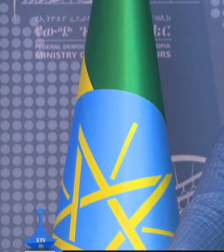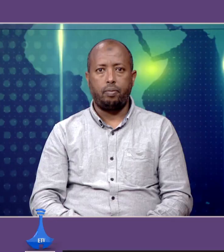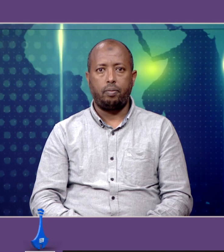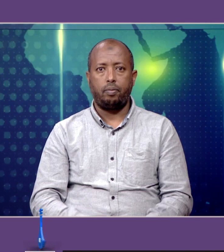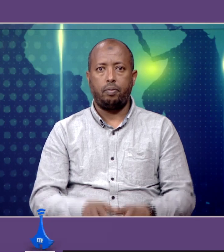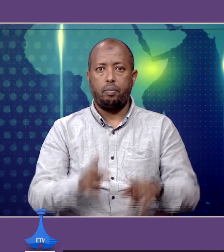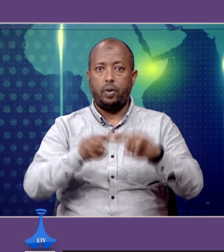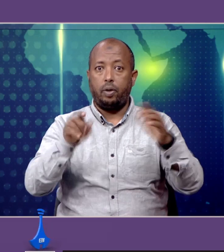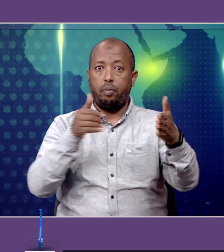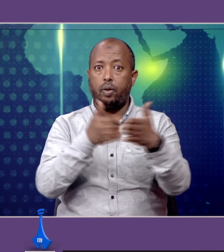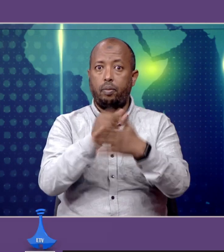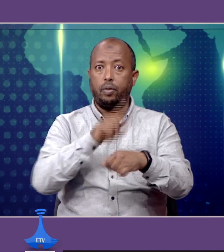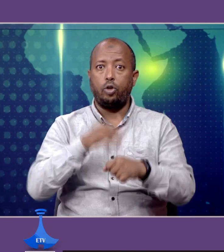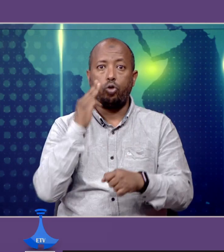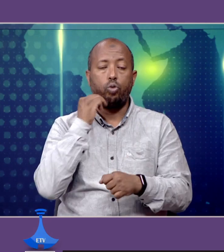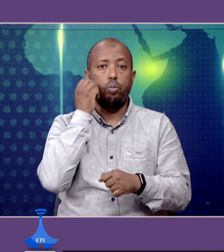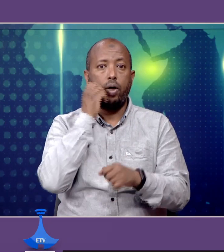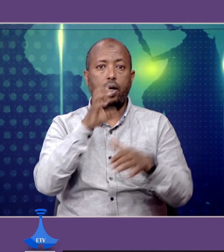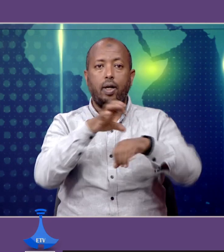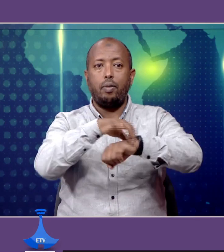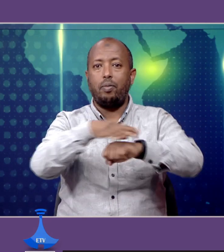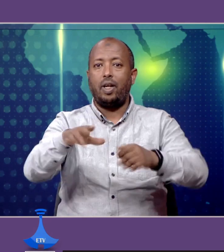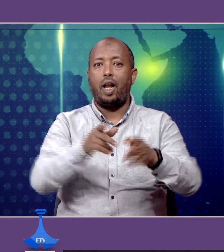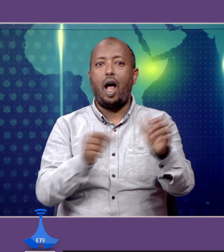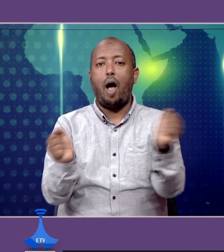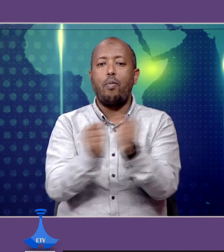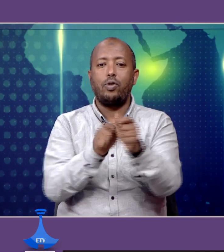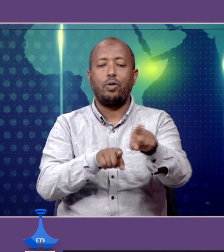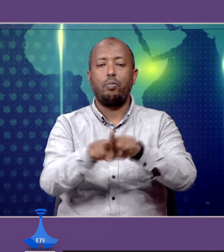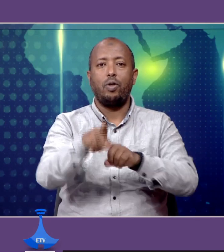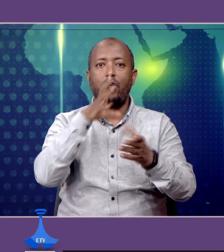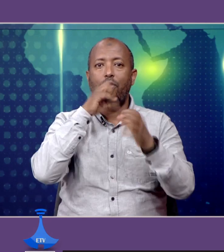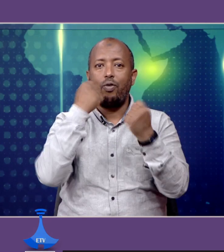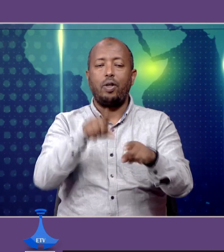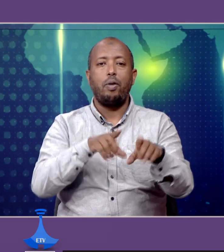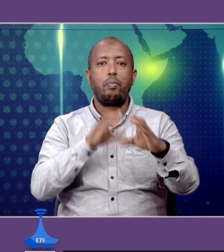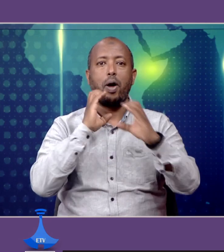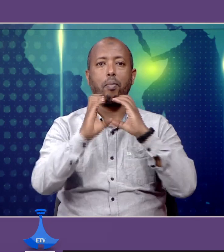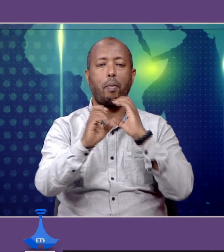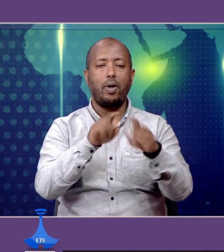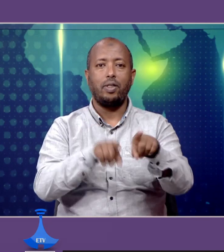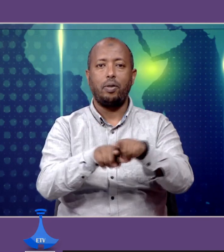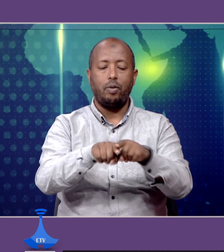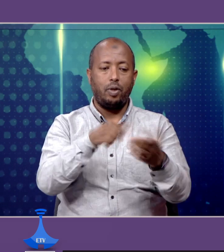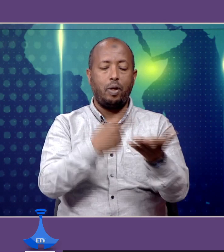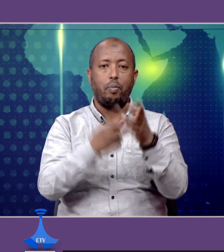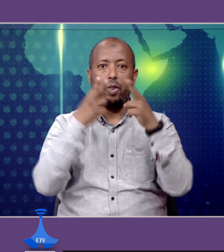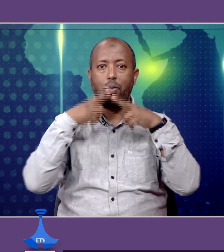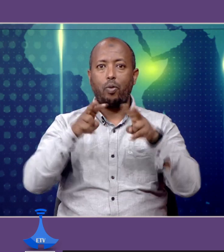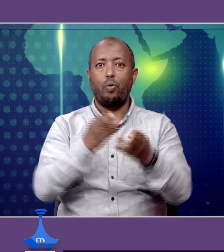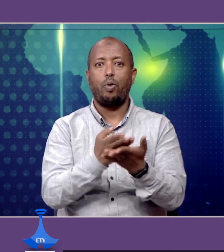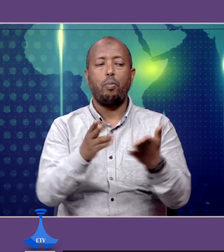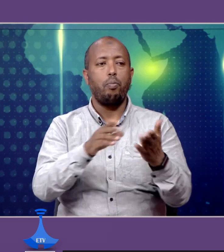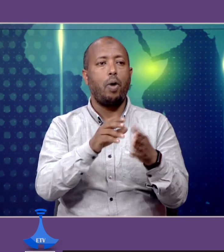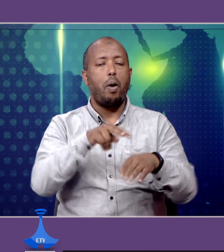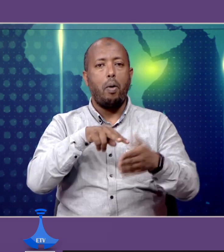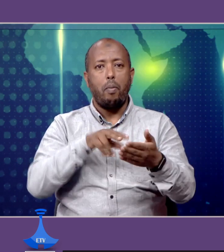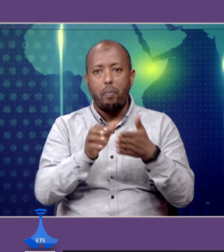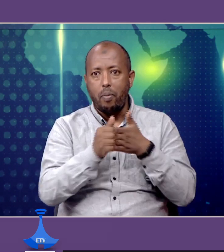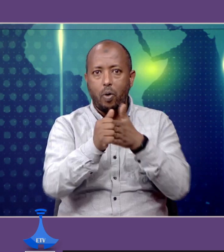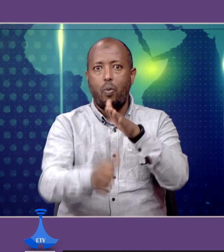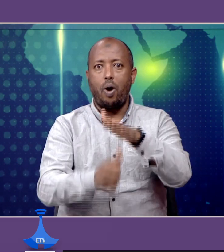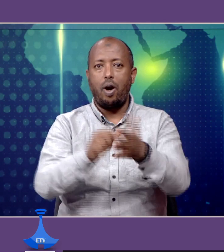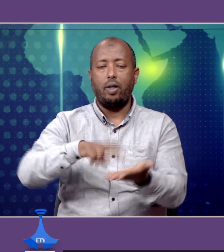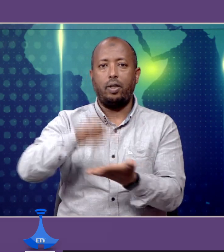በተለይ በቀር ጊዜ ከሶማሌላንድ ጋር የተፈራረምነው የመግባቢያ ስምምነትን የተመለከቱ ጉዳዮች በመሪዎች ደረጃ